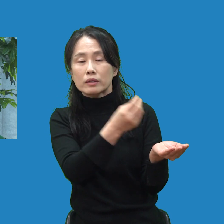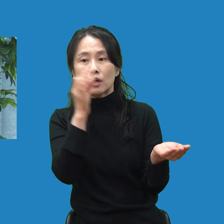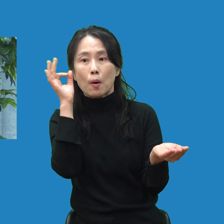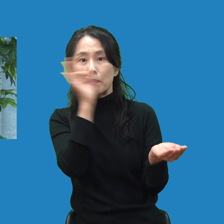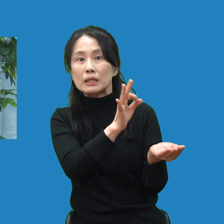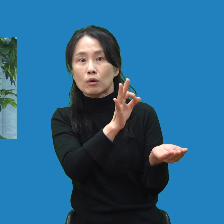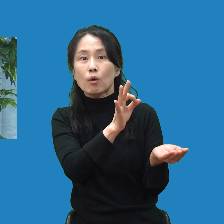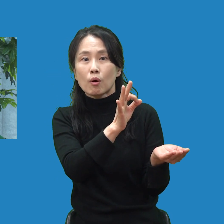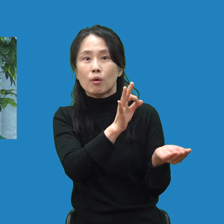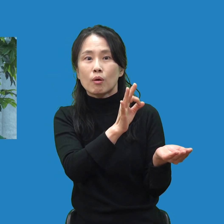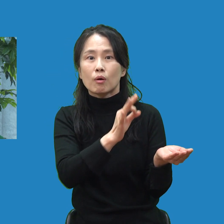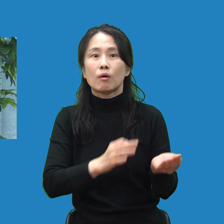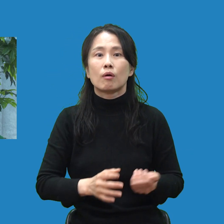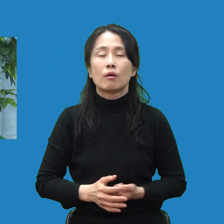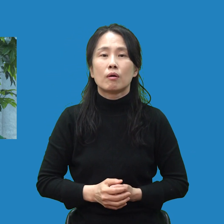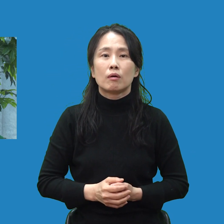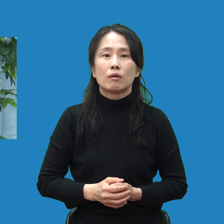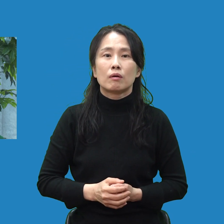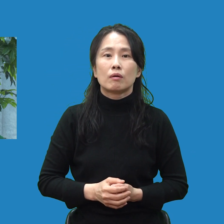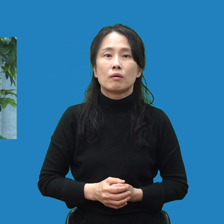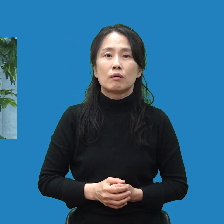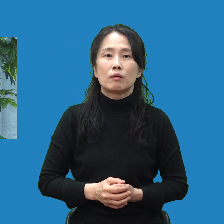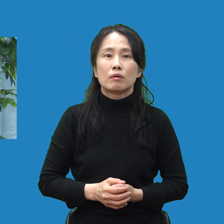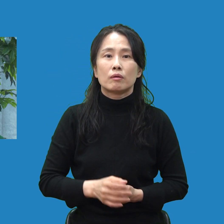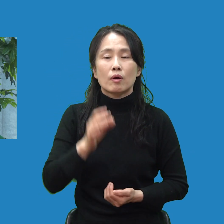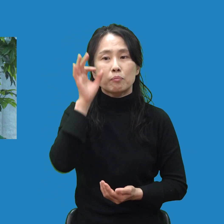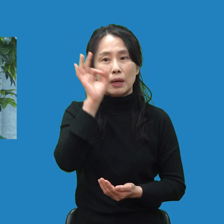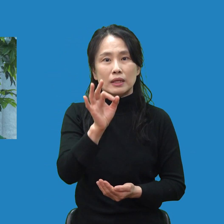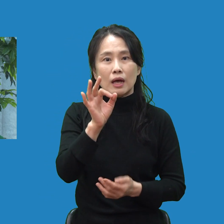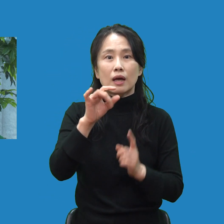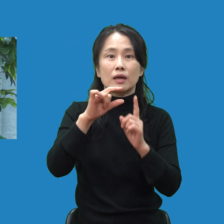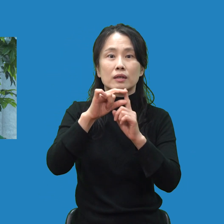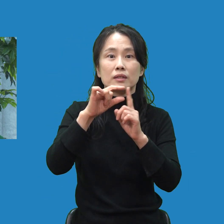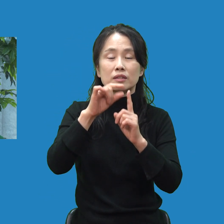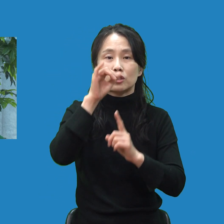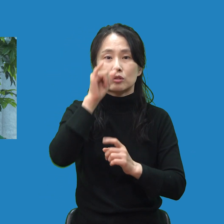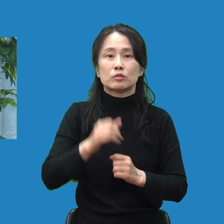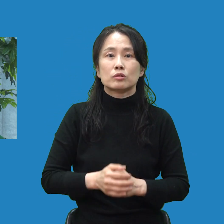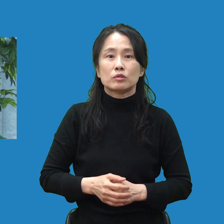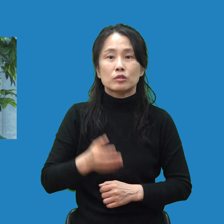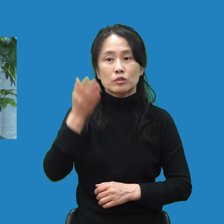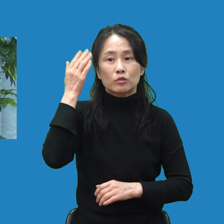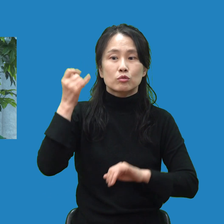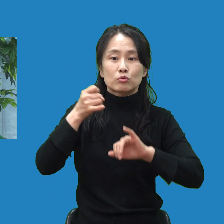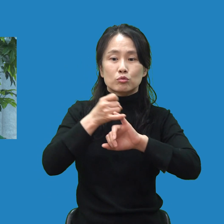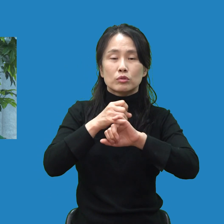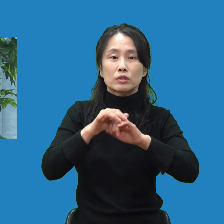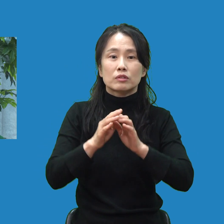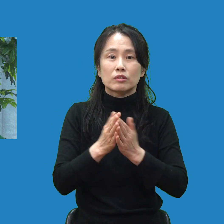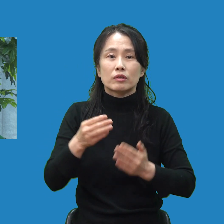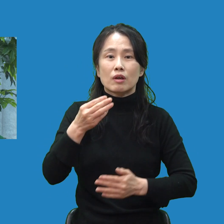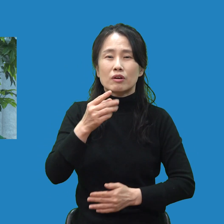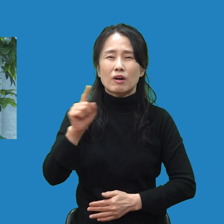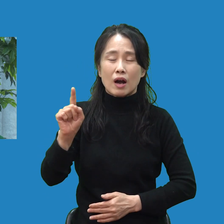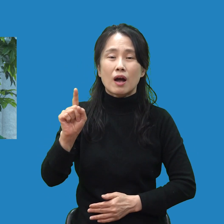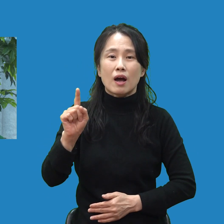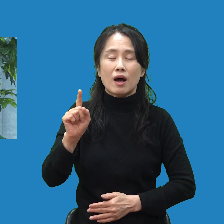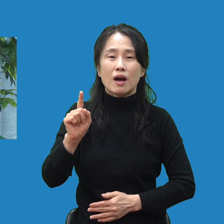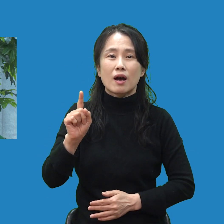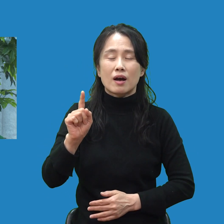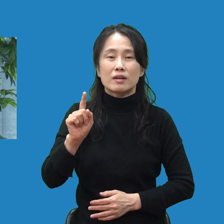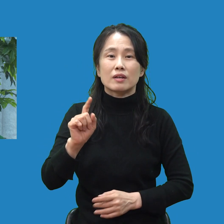보았다라는 동사가 등장해요. 구약 성경에 라라고 하는 동사가 있는데, 이